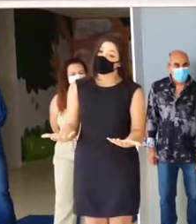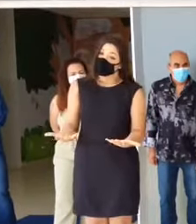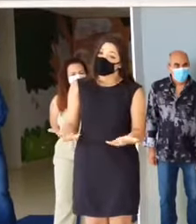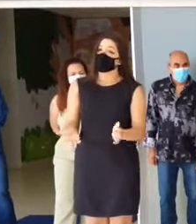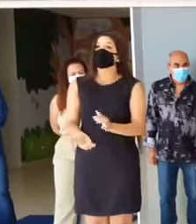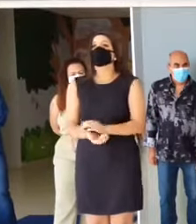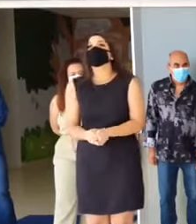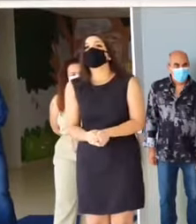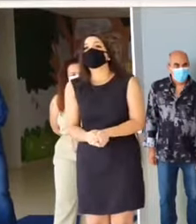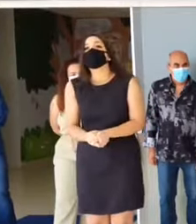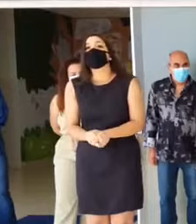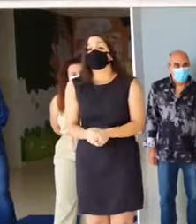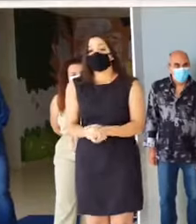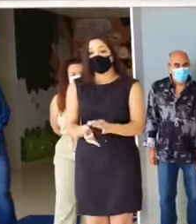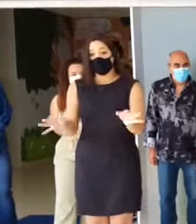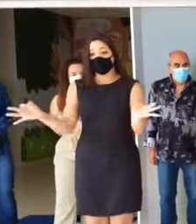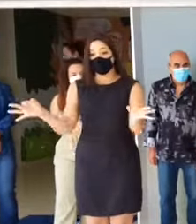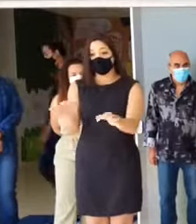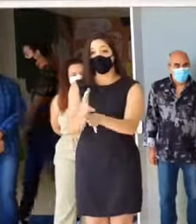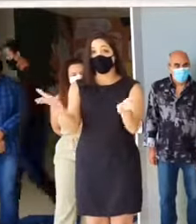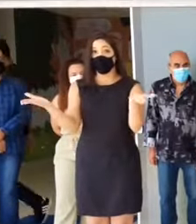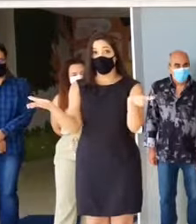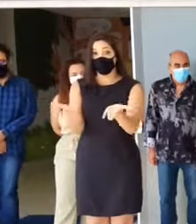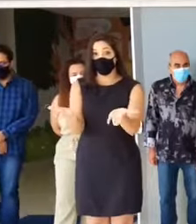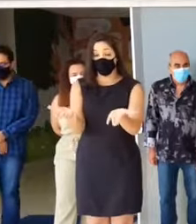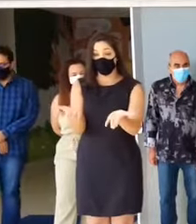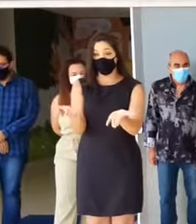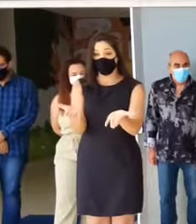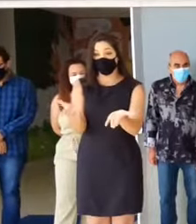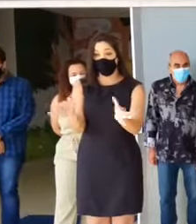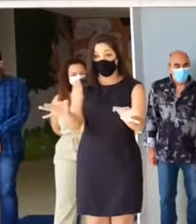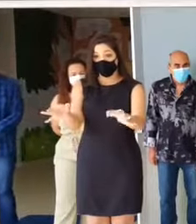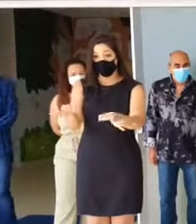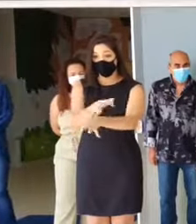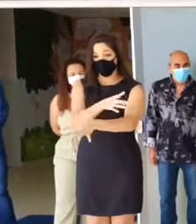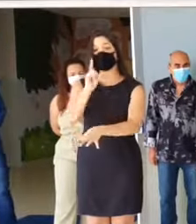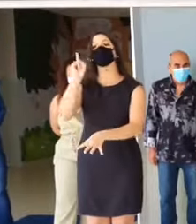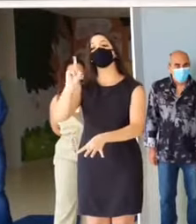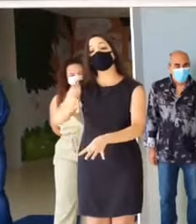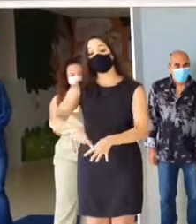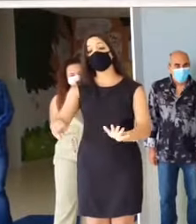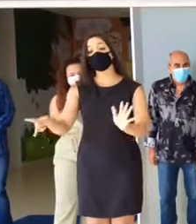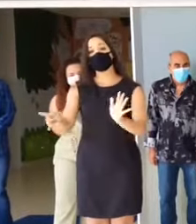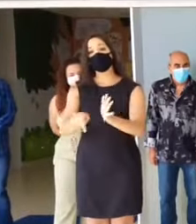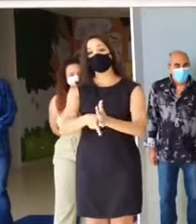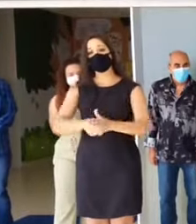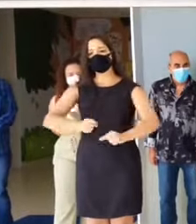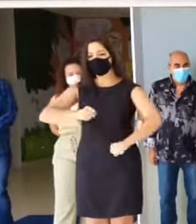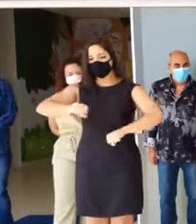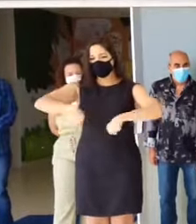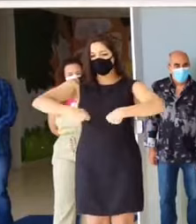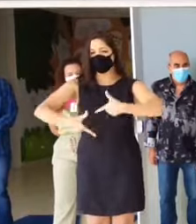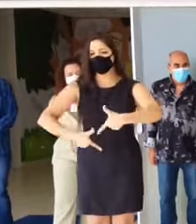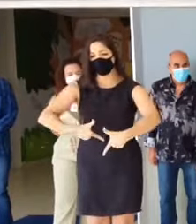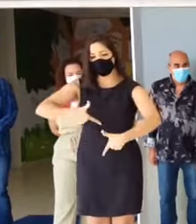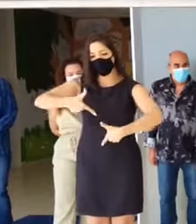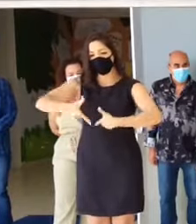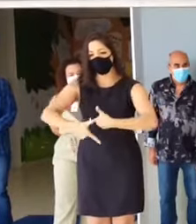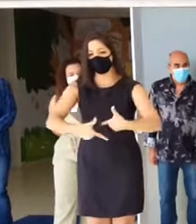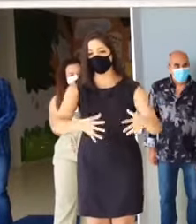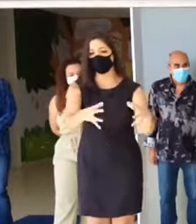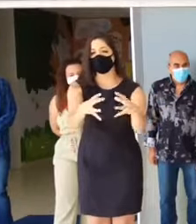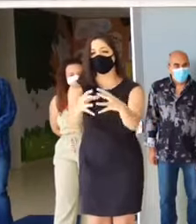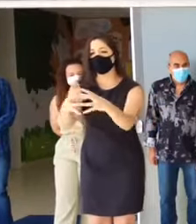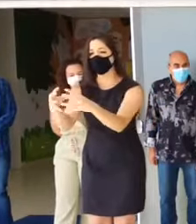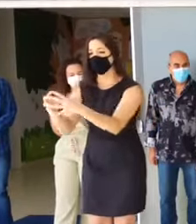Então, esse resultado que nós vemos hoje é fruto de empenho de várias instituições, de